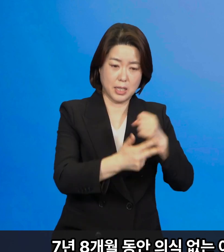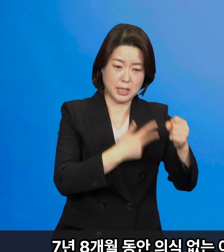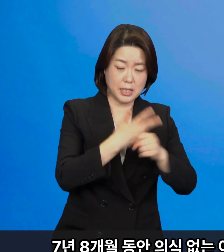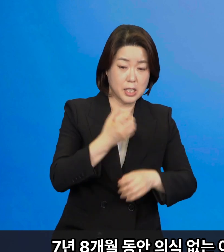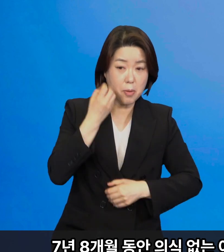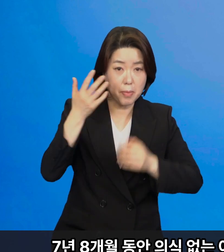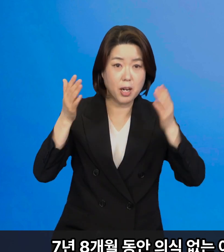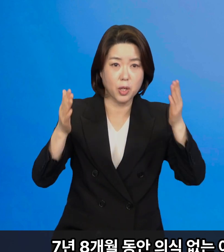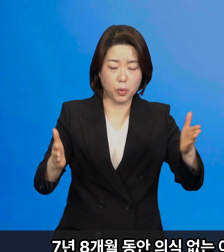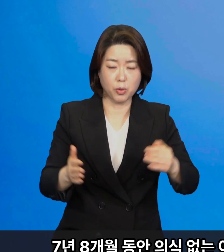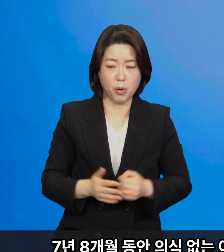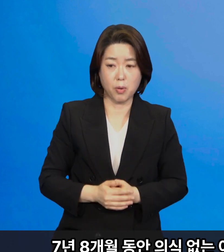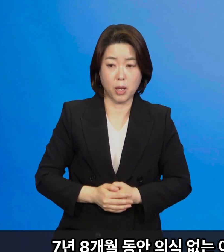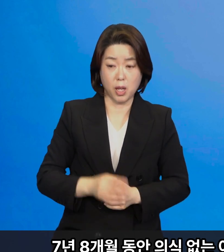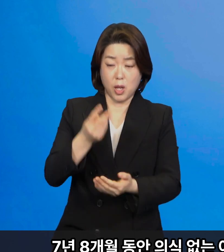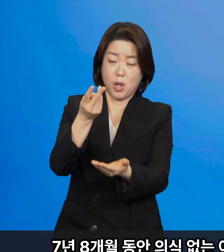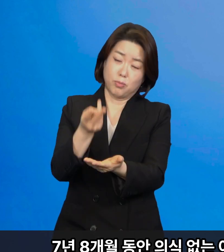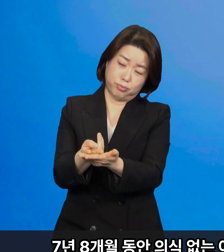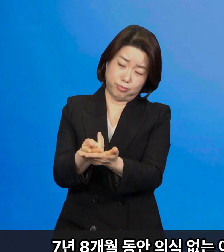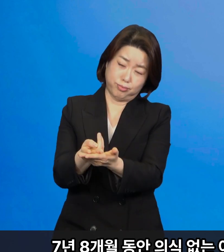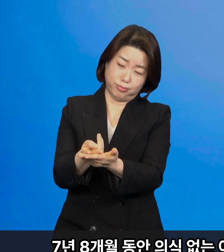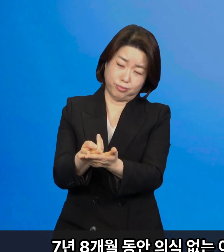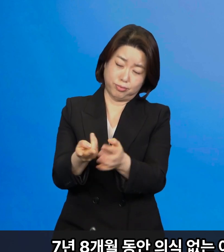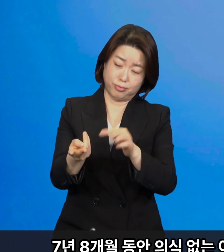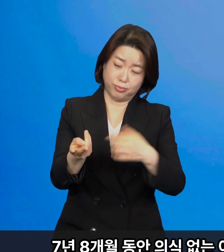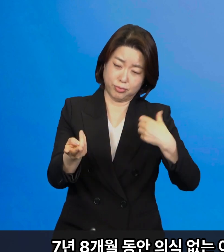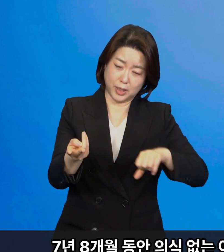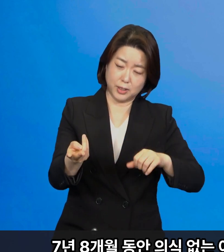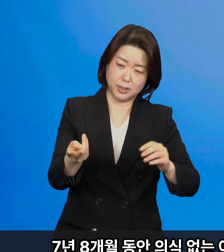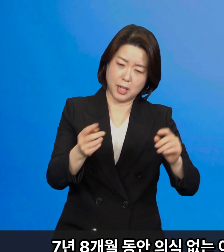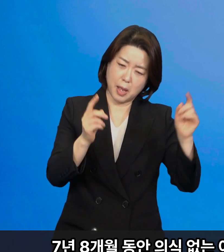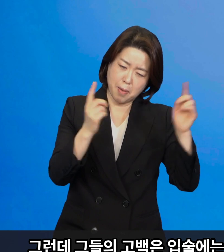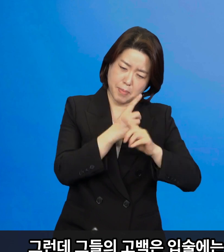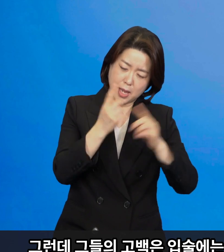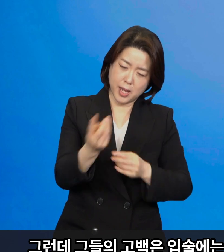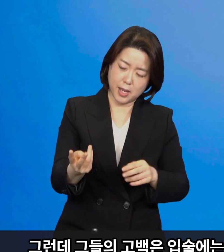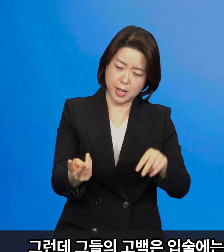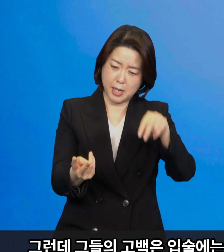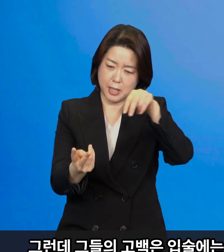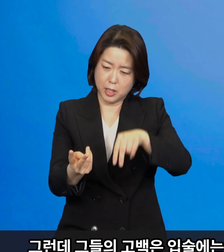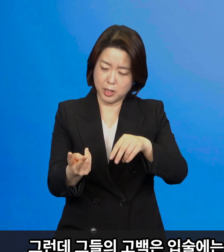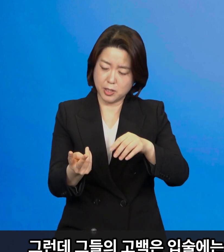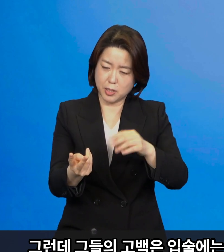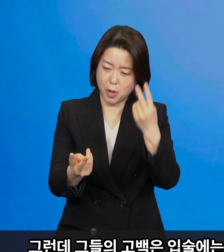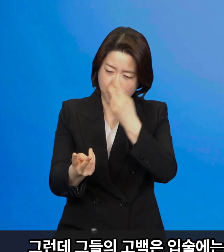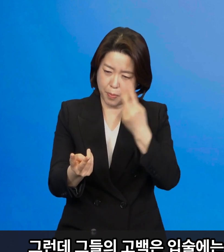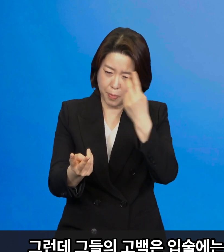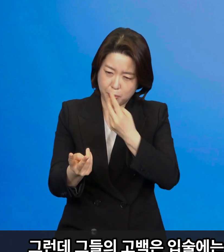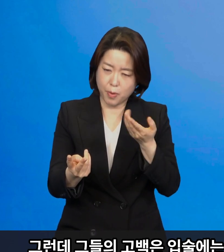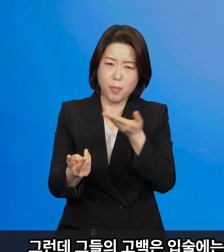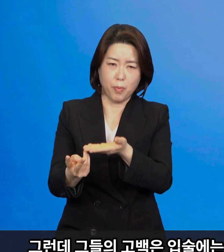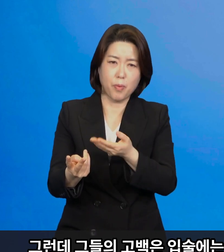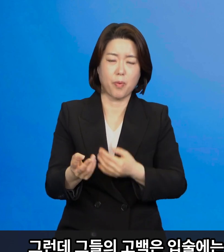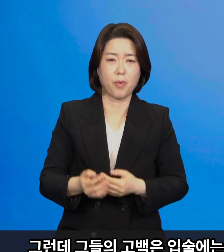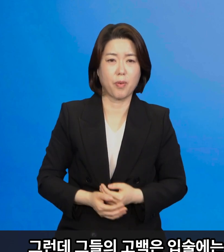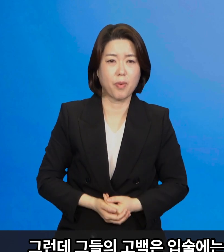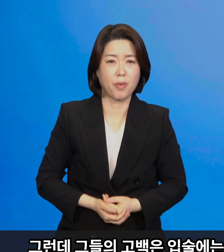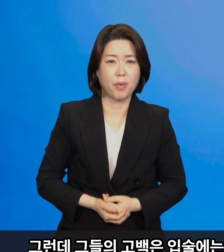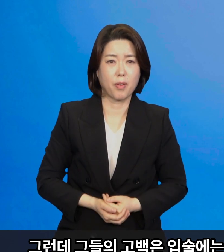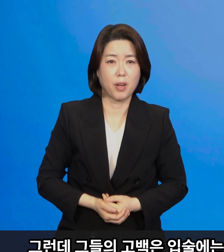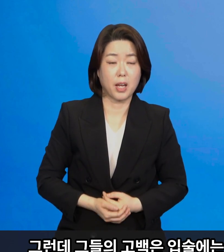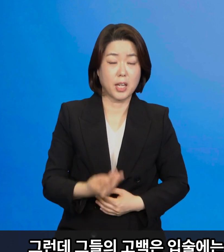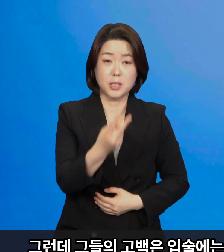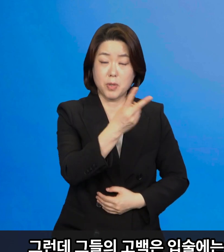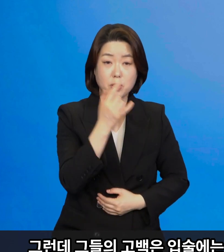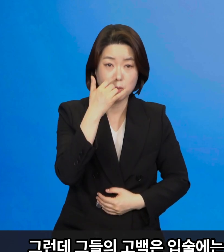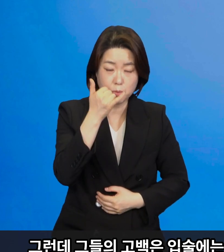동안 의식 없는 아들 매일 곁을 지켜주었거든요. 그런데 그들의 고백에는, 입술에는요, 원망과